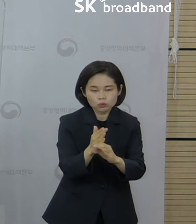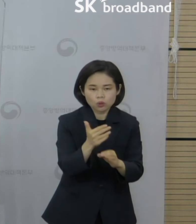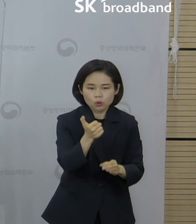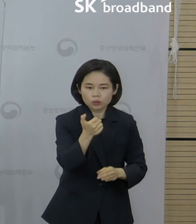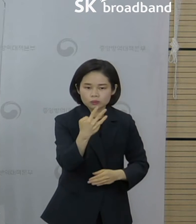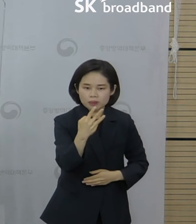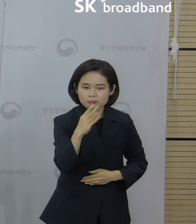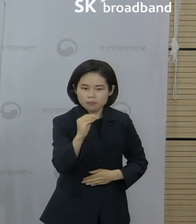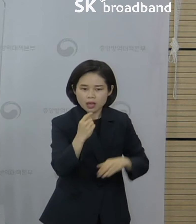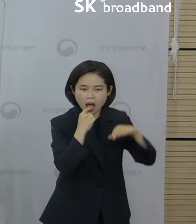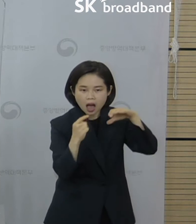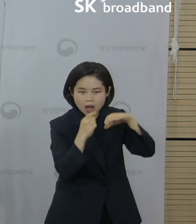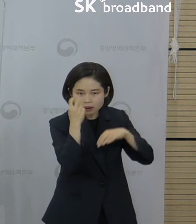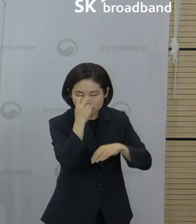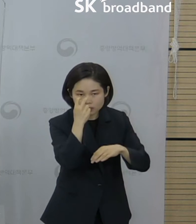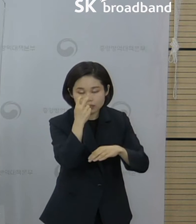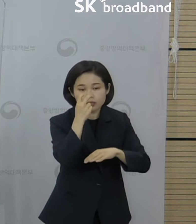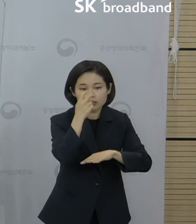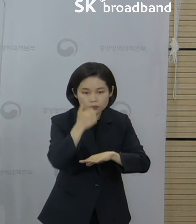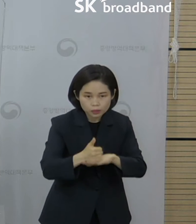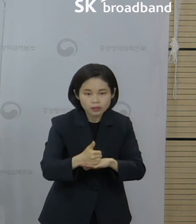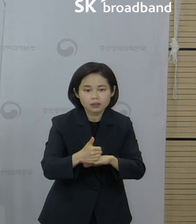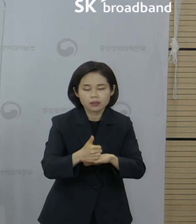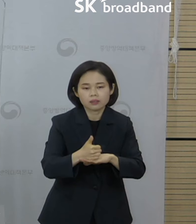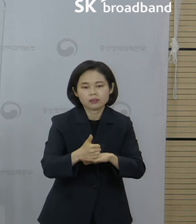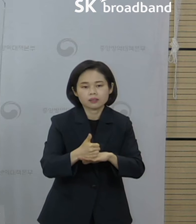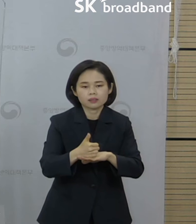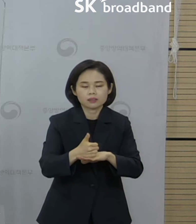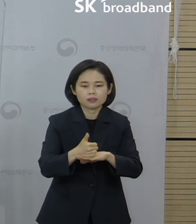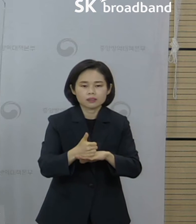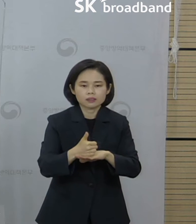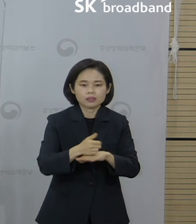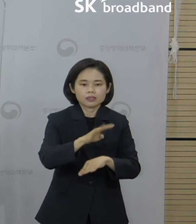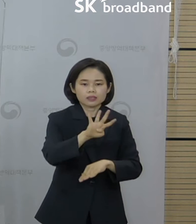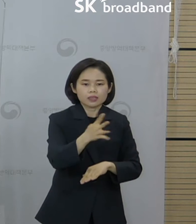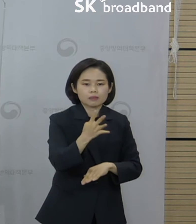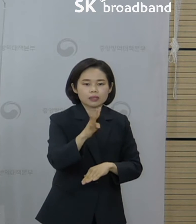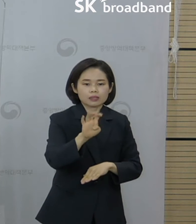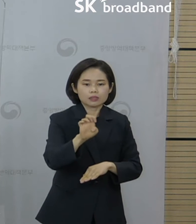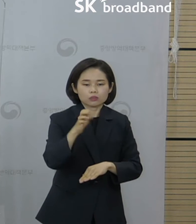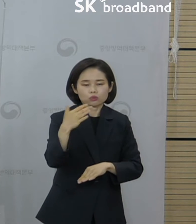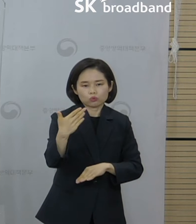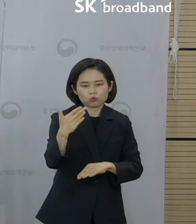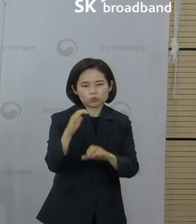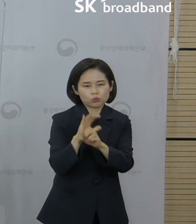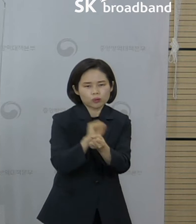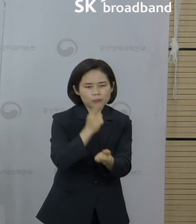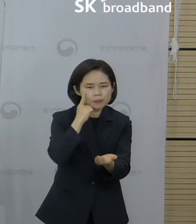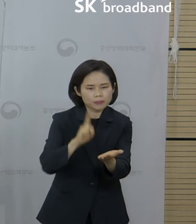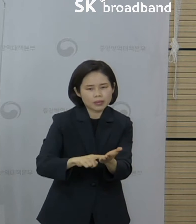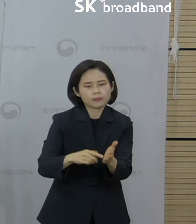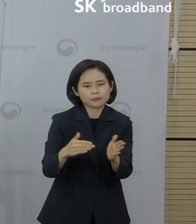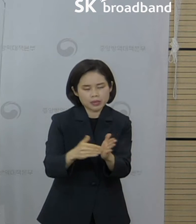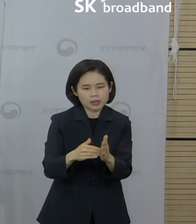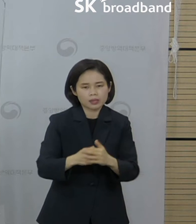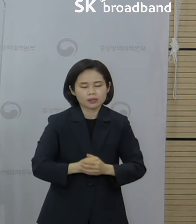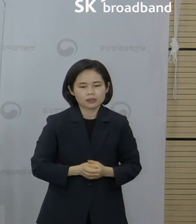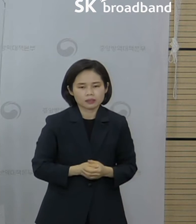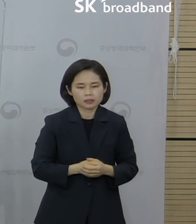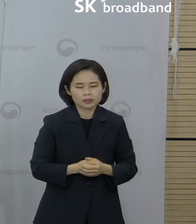53만여 명에 대해서 시행을 했고, 이를 통해서 총 449명의 감염자를